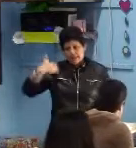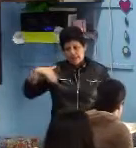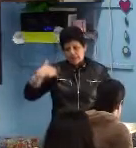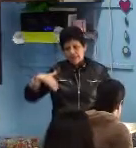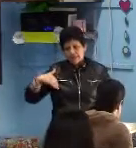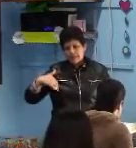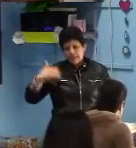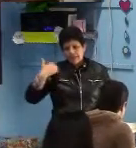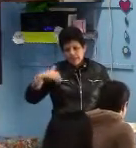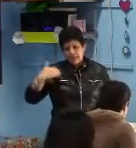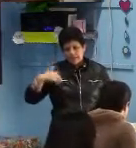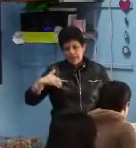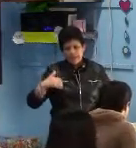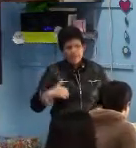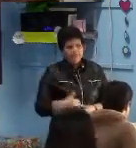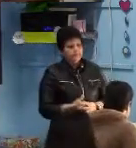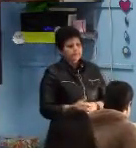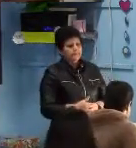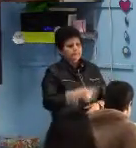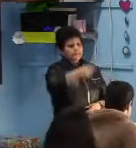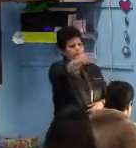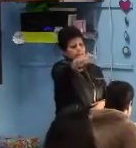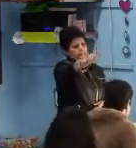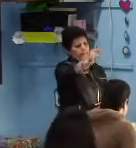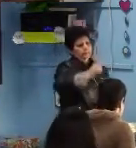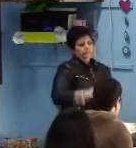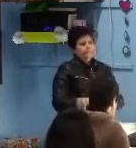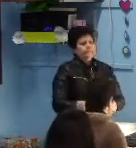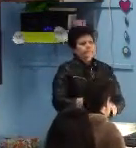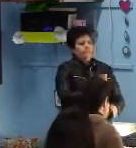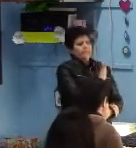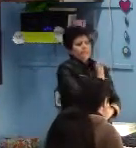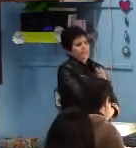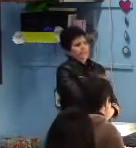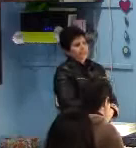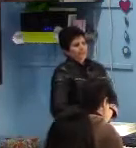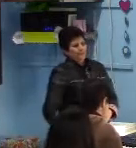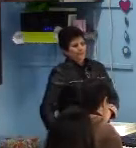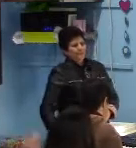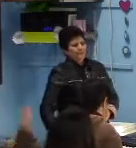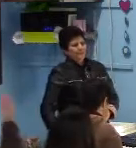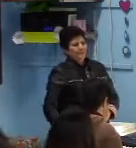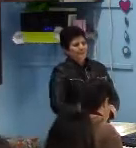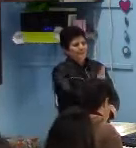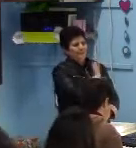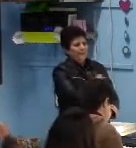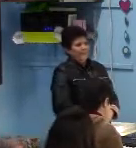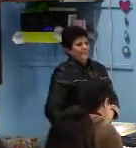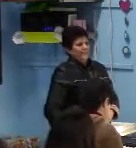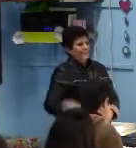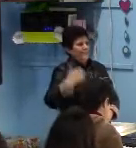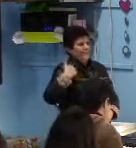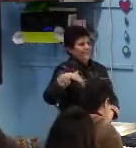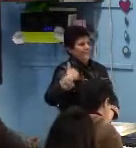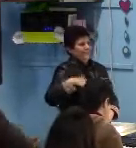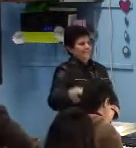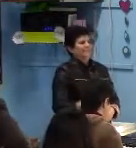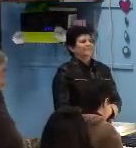Gracias. Nadie, no pasó. Y Argentina.